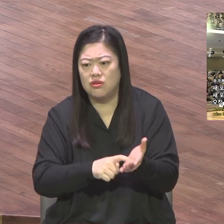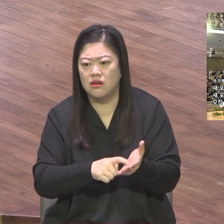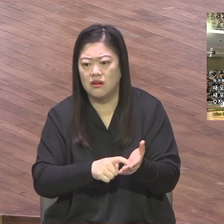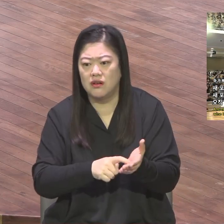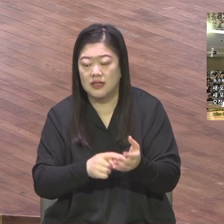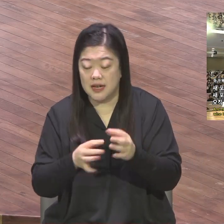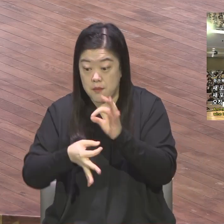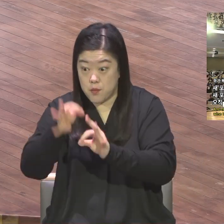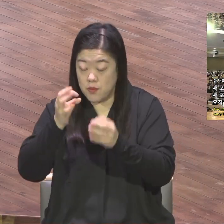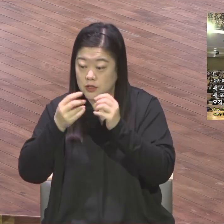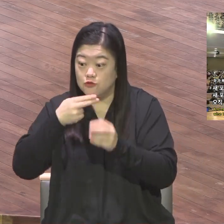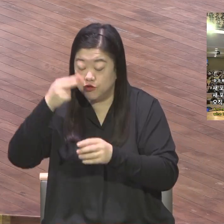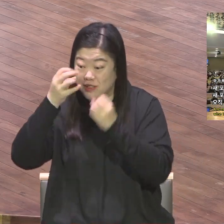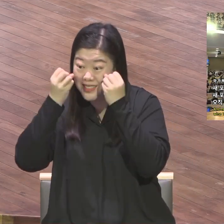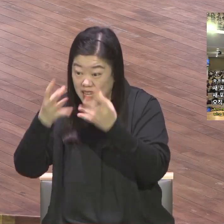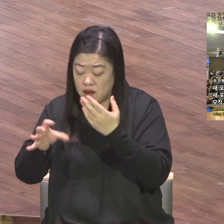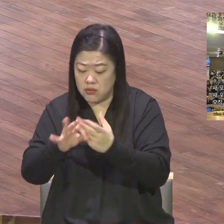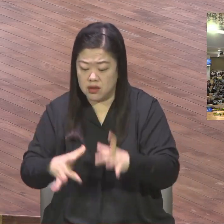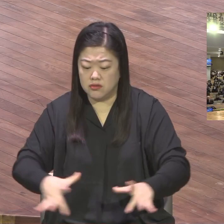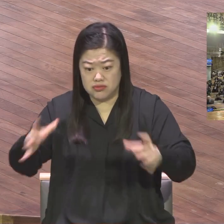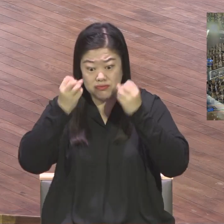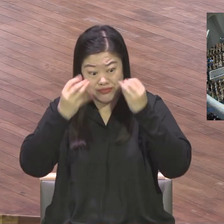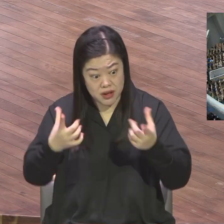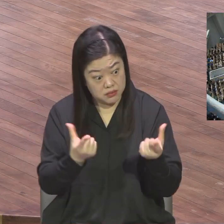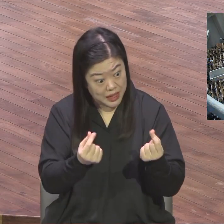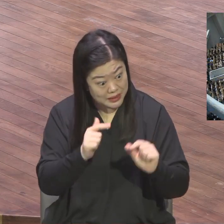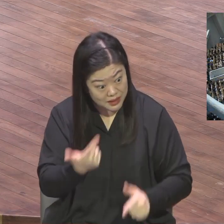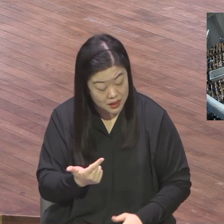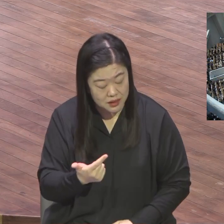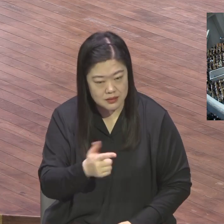부대에 넣느니라 하시니라. 아멘.